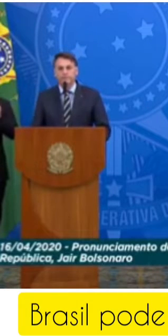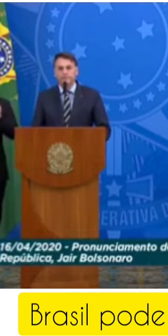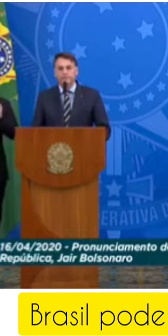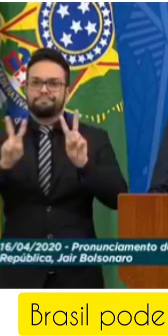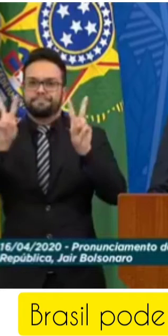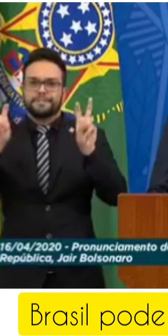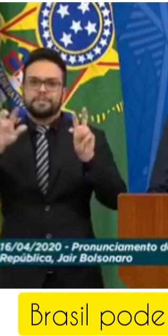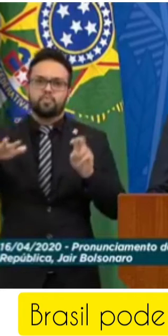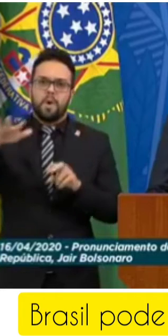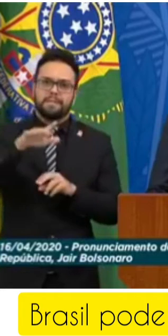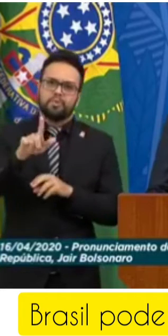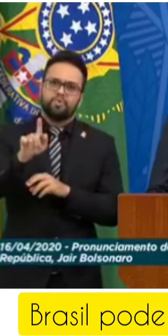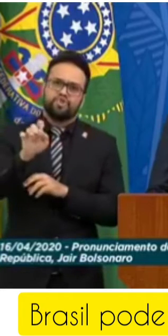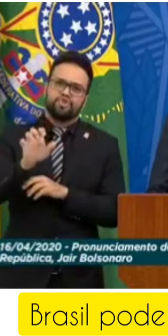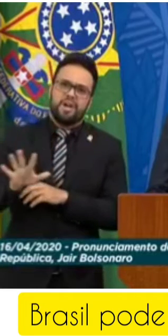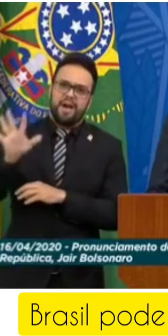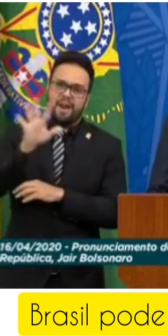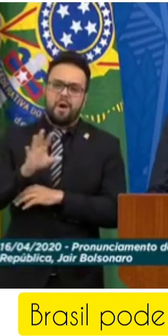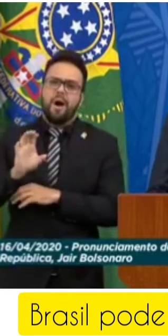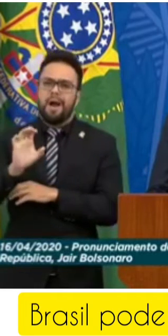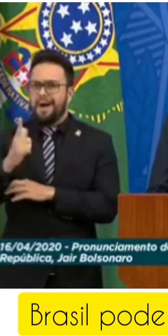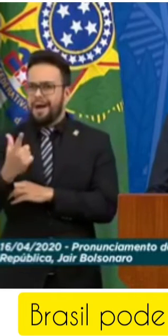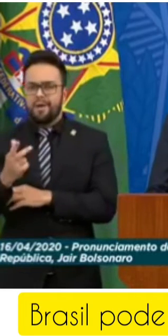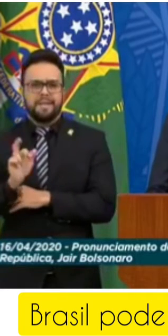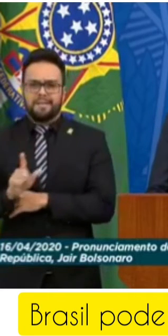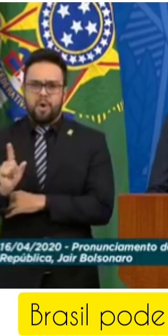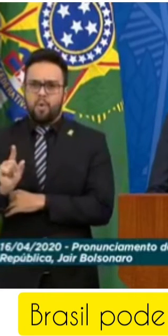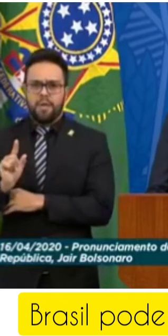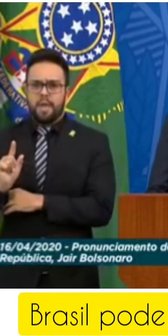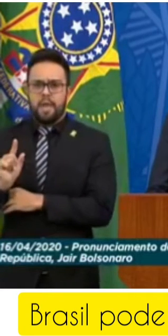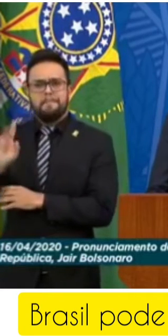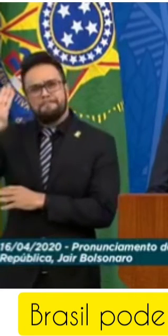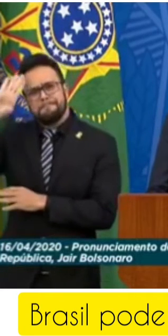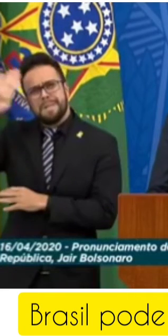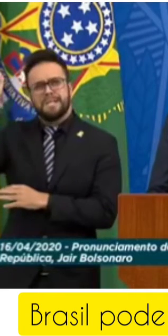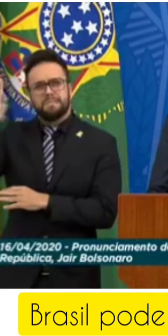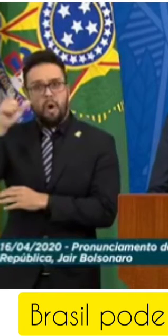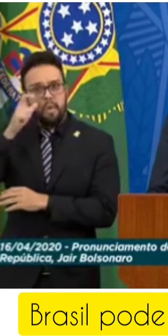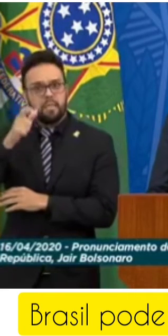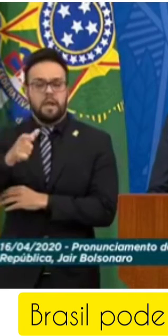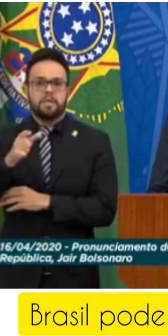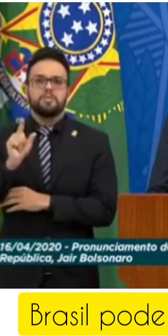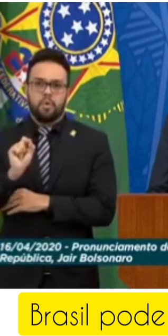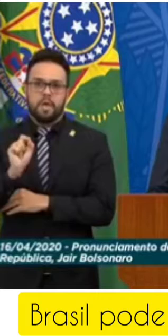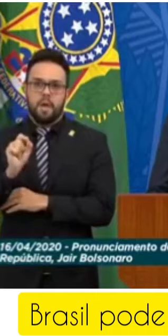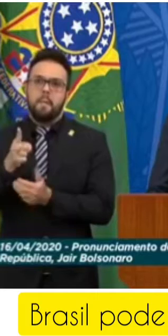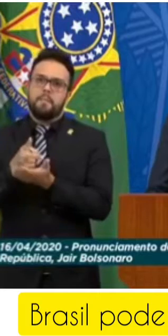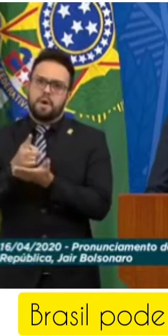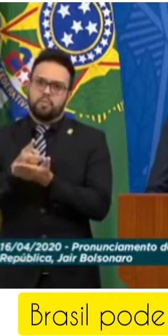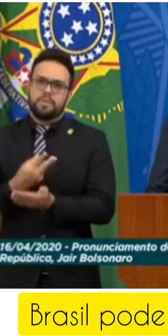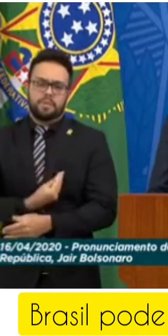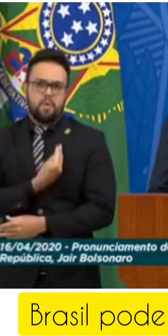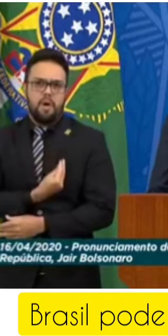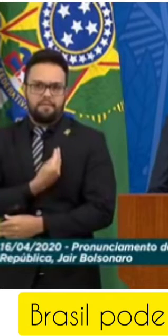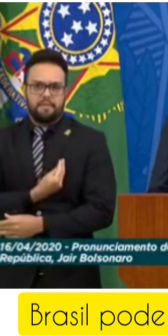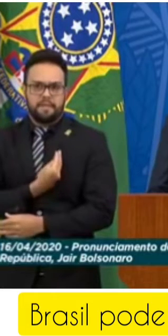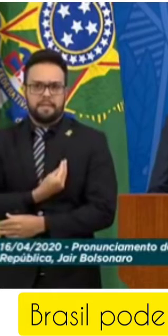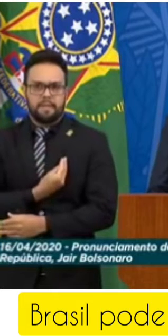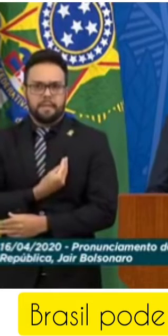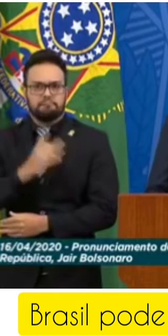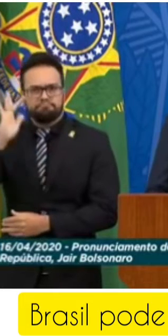todo, sem abandonar, obviamente, o principal interesse, a manutenção da vida, mas sem